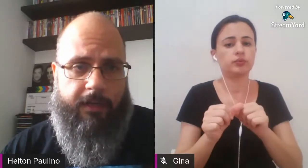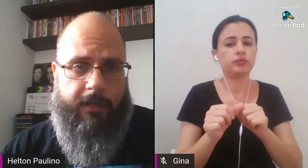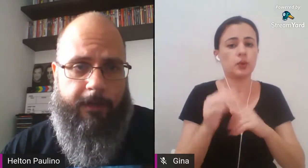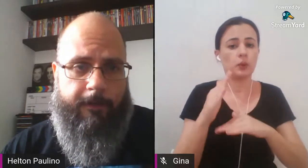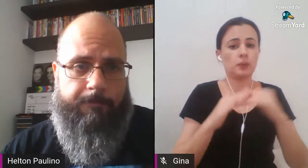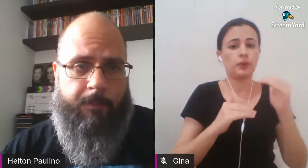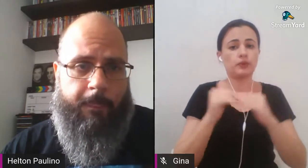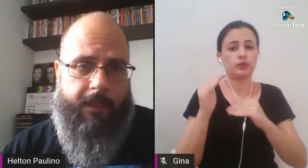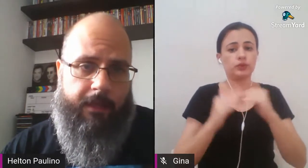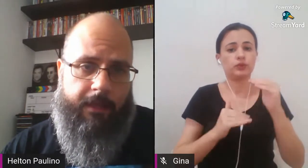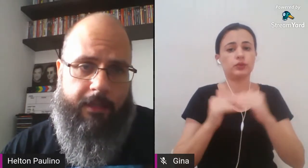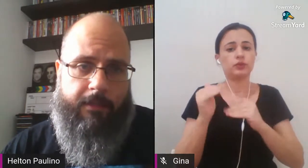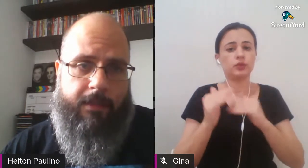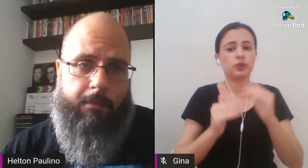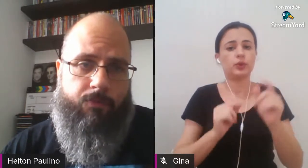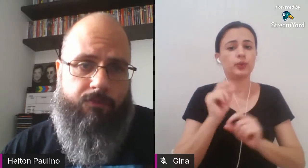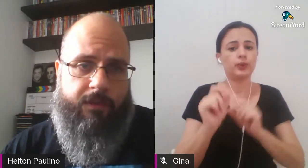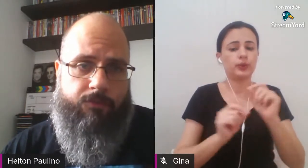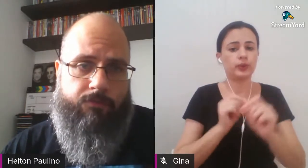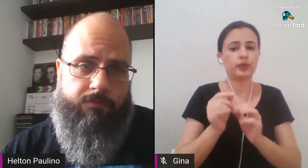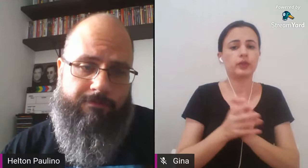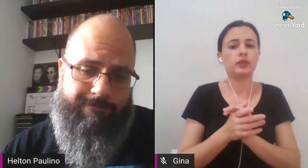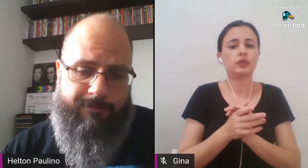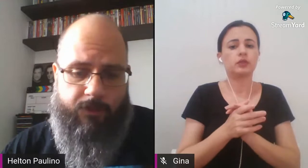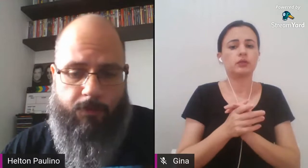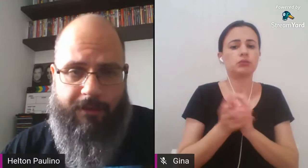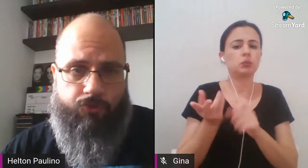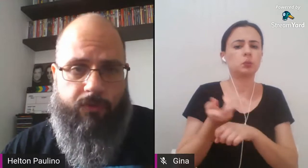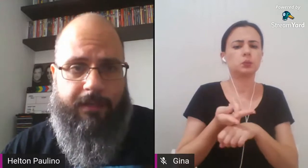ele fica na busca